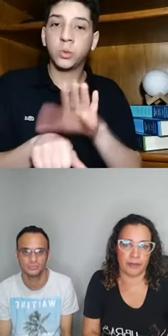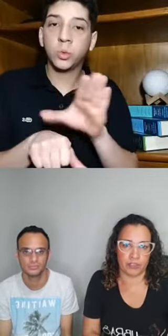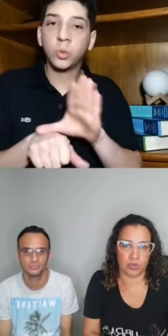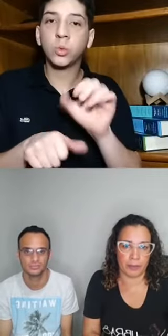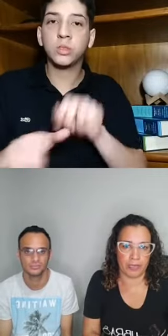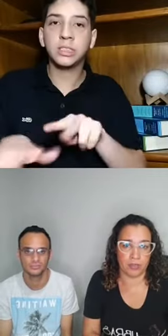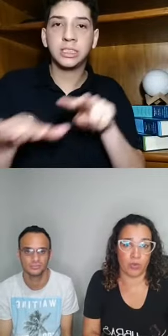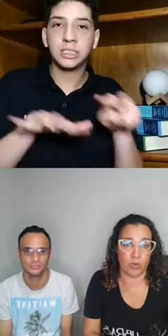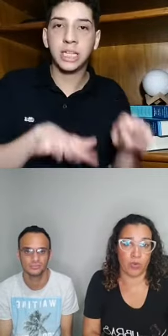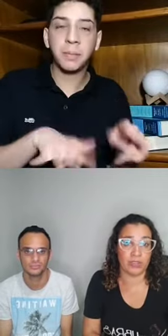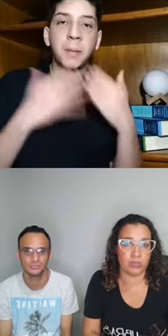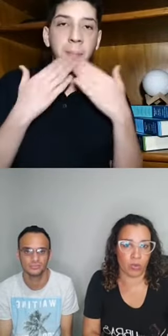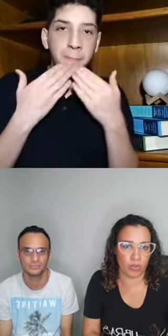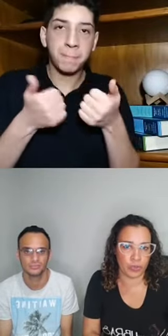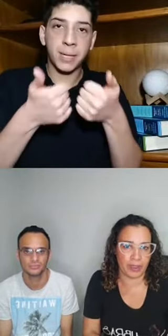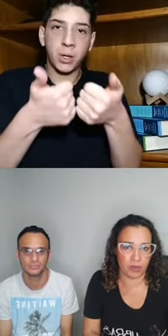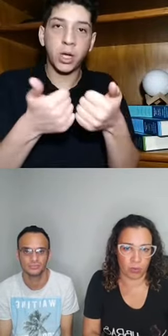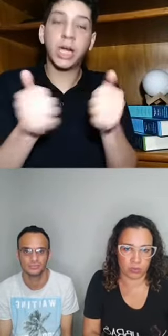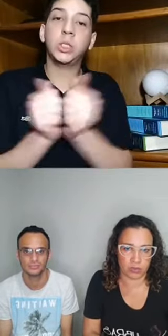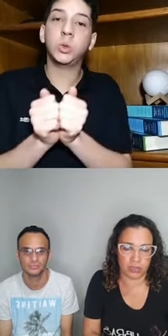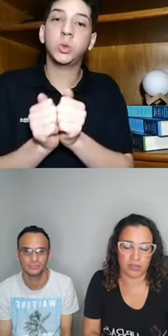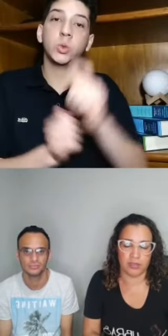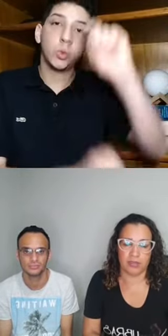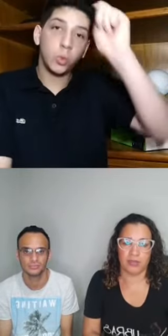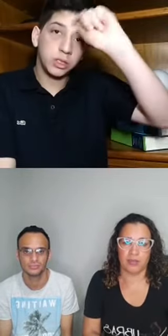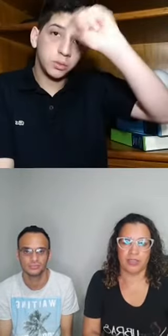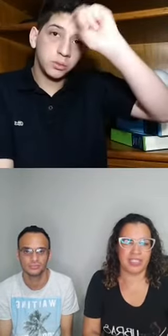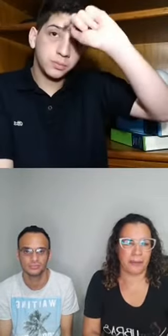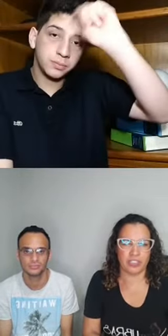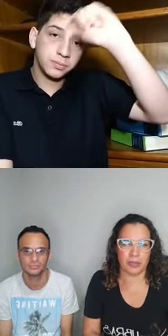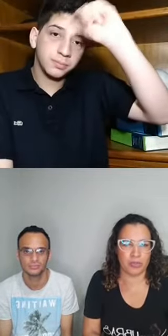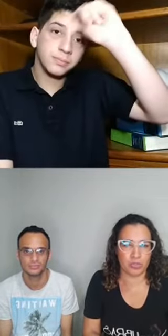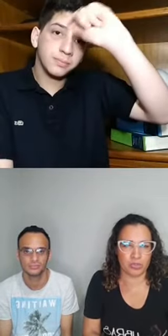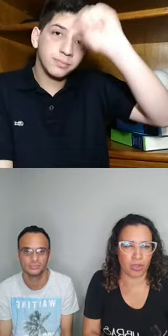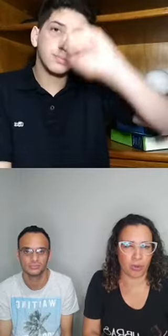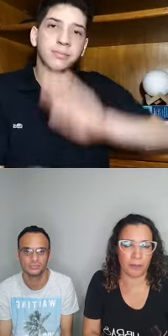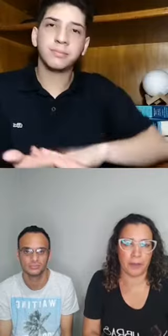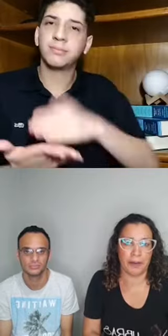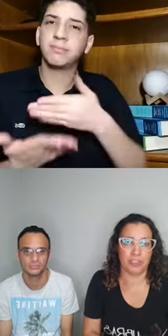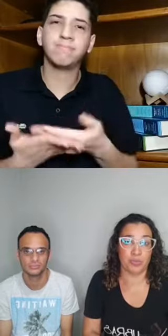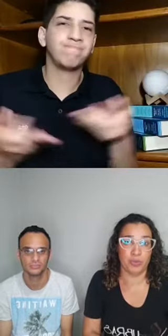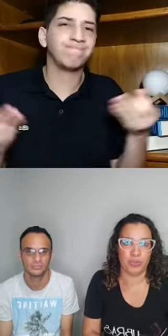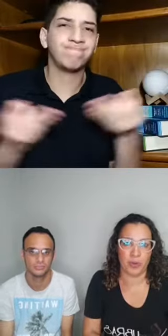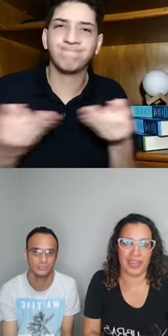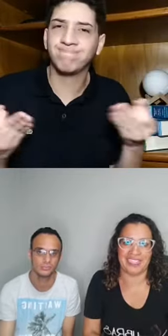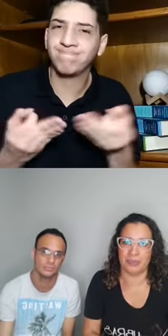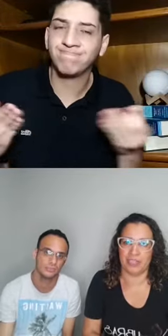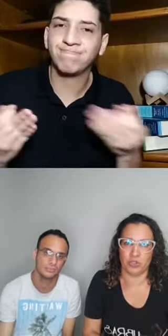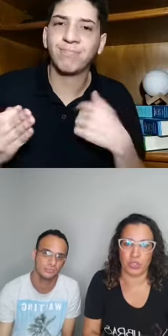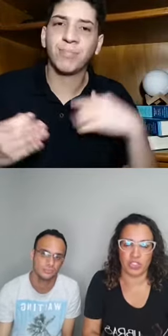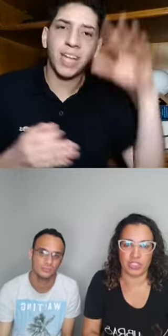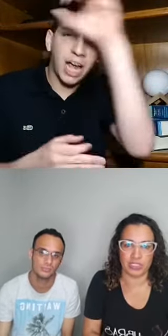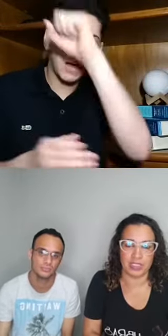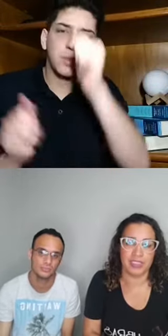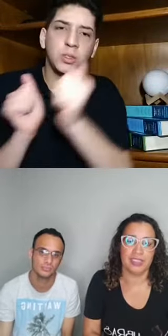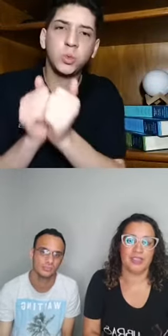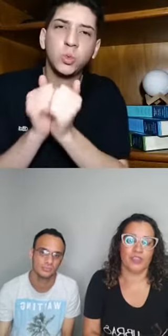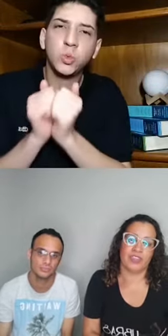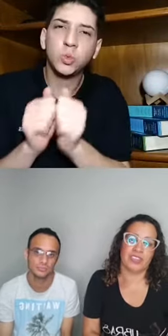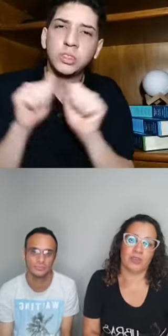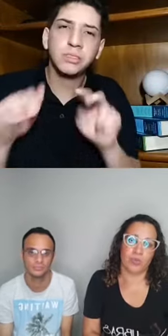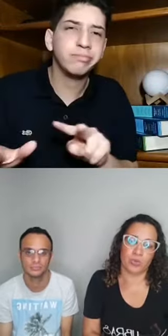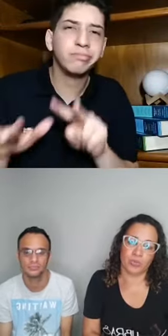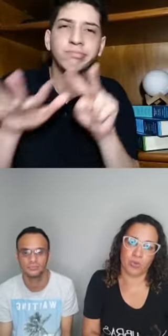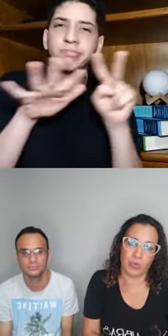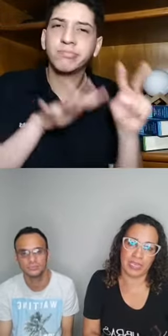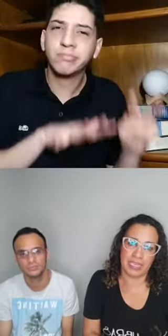de aperfeiçoamento com o Antônio Marcondes, intérprete também muito top, aprendi muito com ele, a semana todinha estou